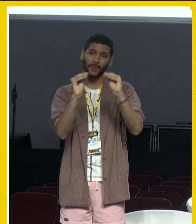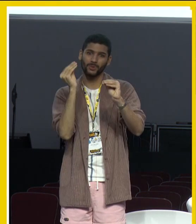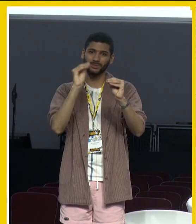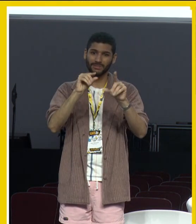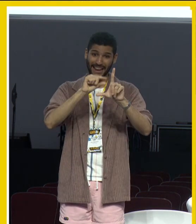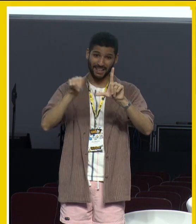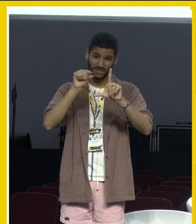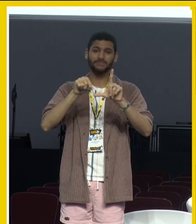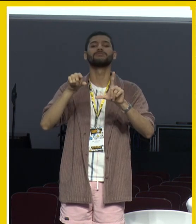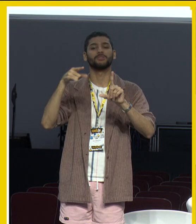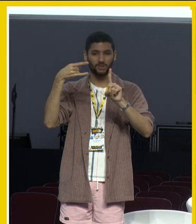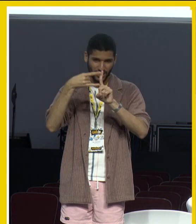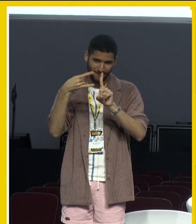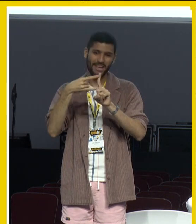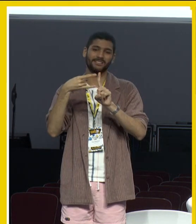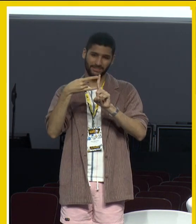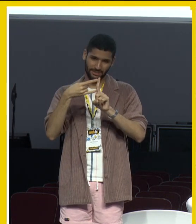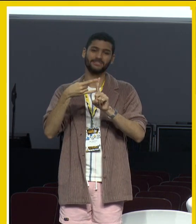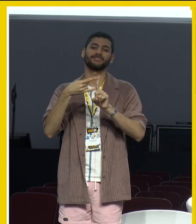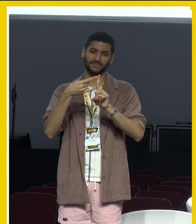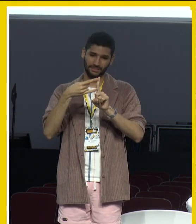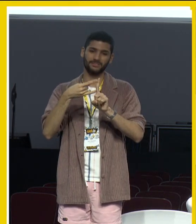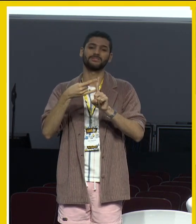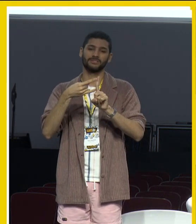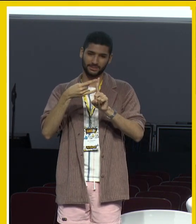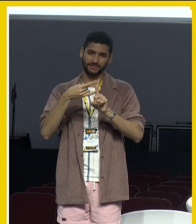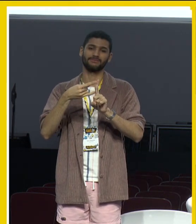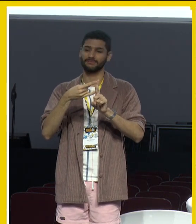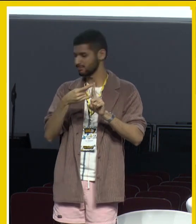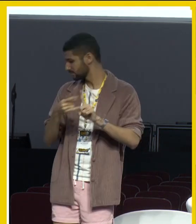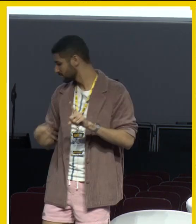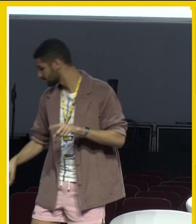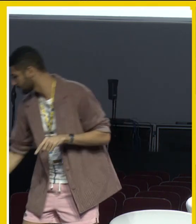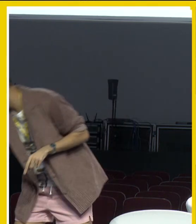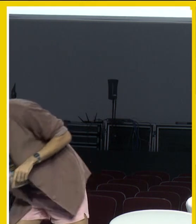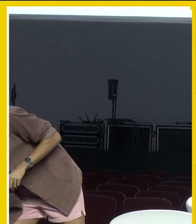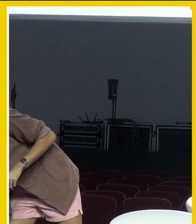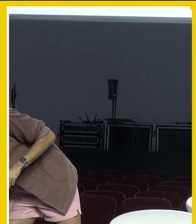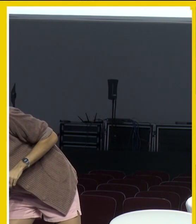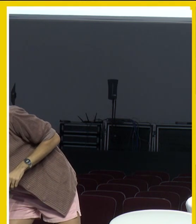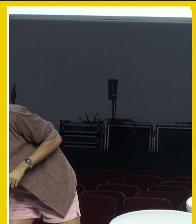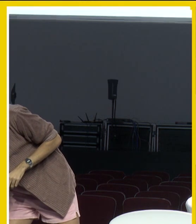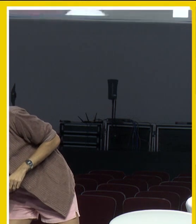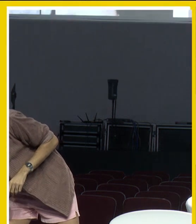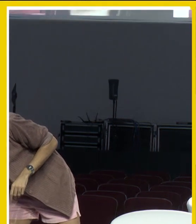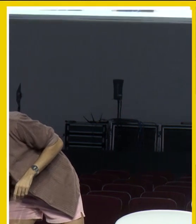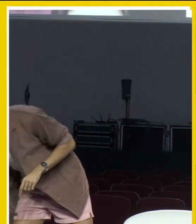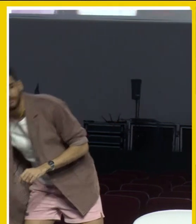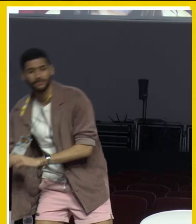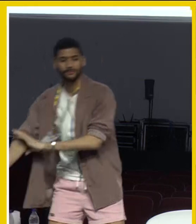é tinha aquela aquela imagem e aí começou a colocar a legenda naquelas imagens